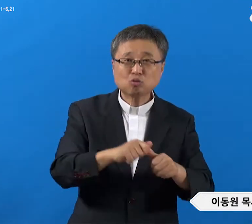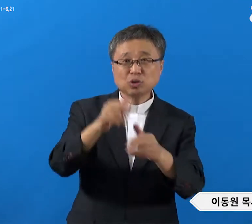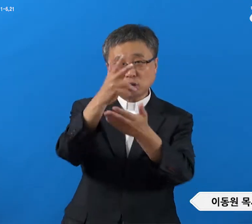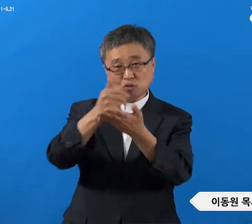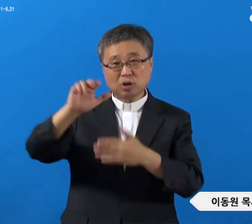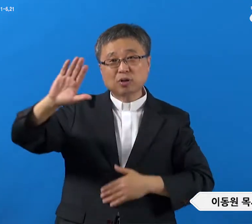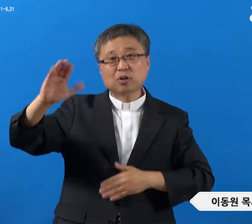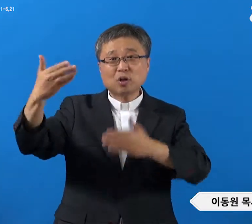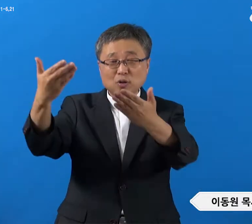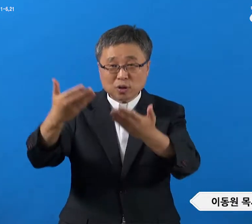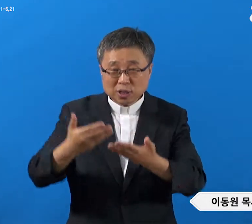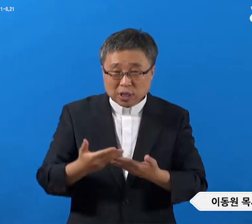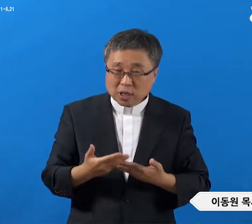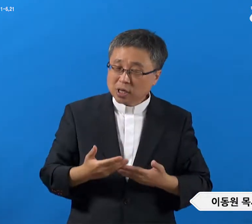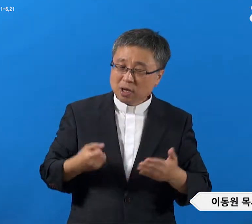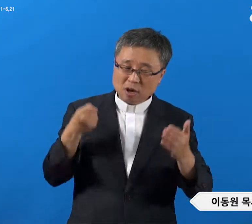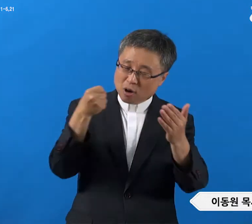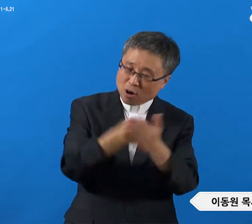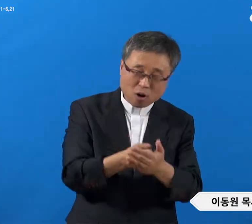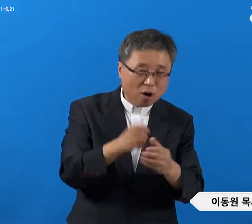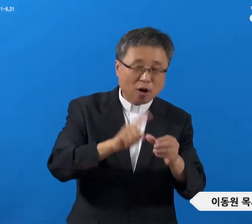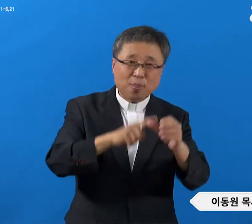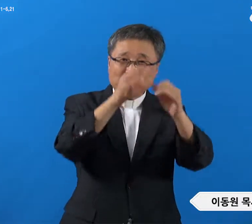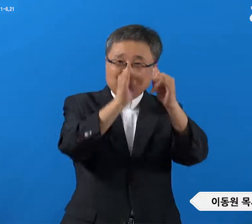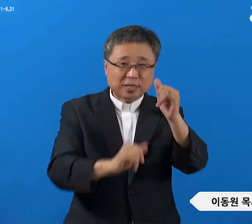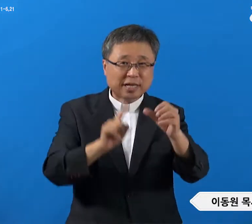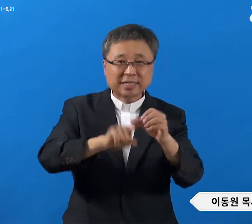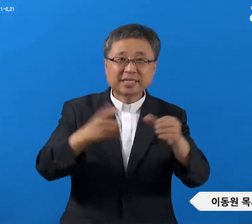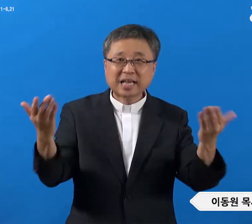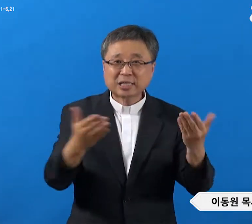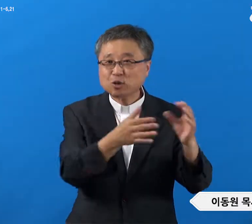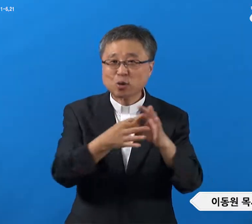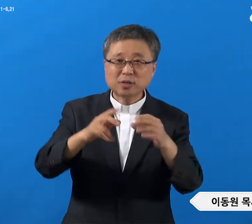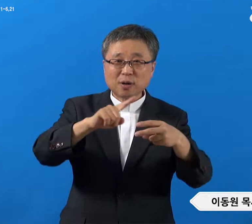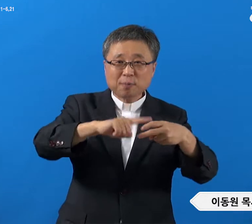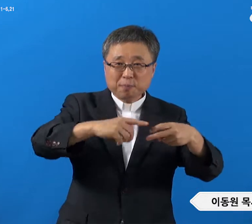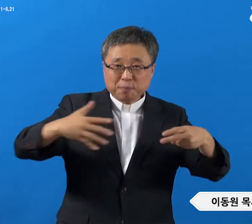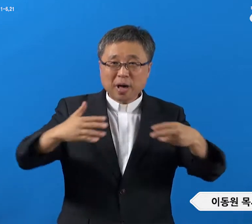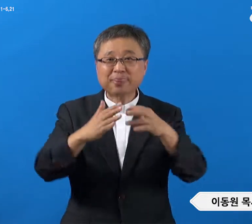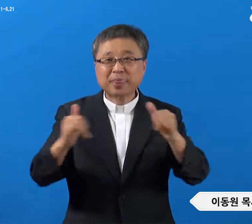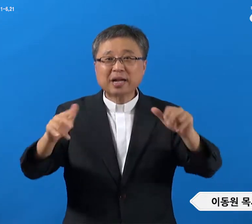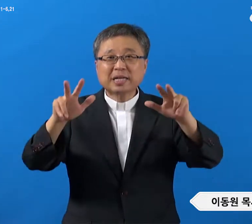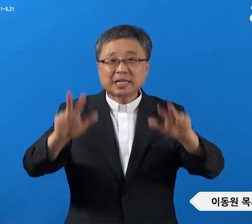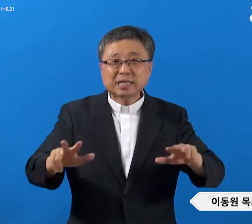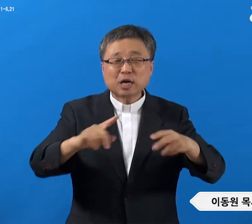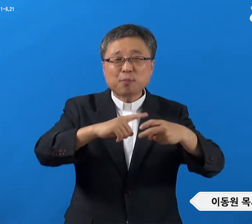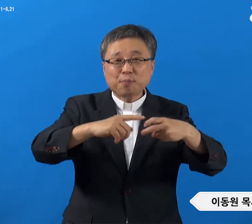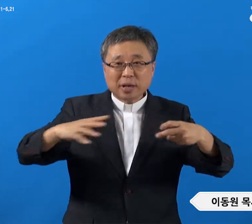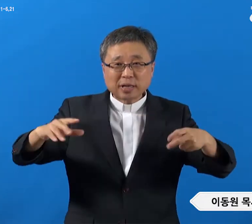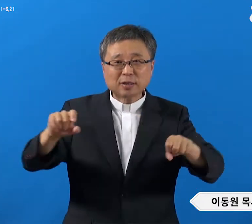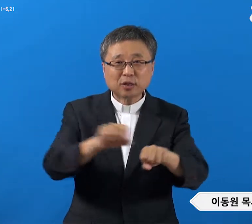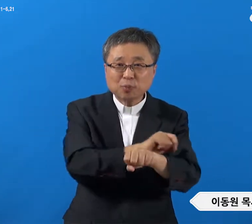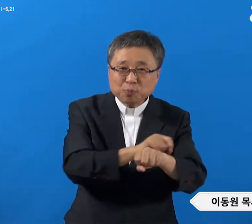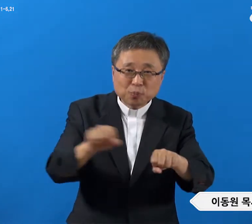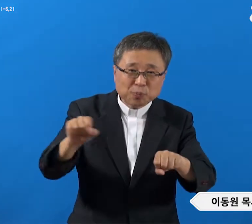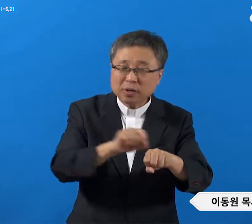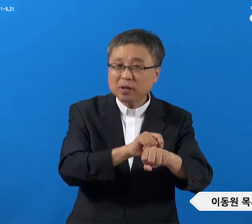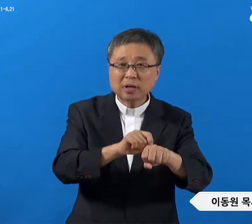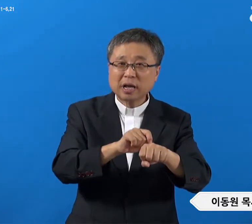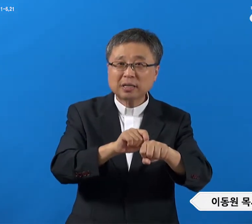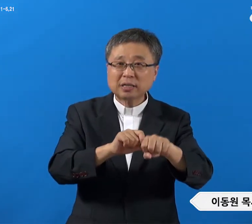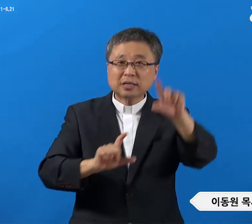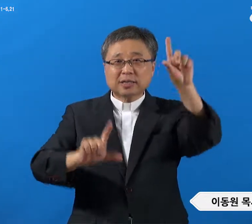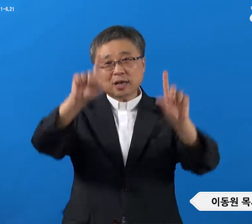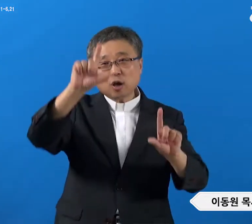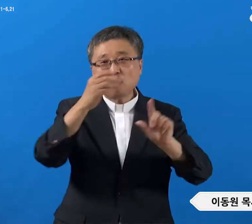것입니다. 이 결정적인 역사적 사실을 통해서 마태는 이제 마태 특유의 복음을 우리에게 전하고